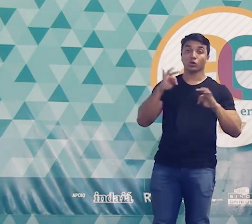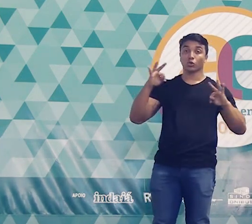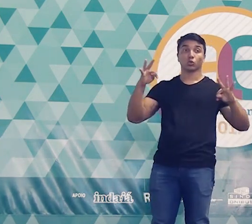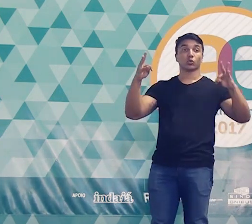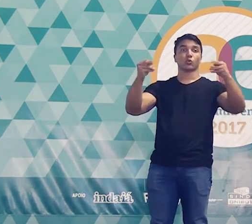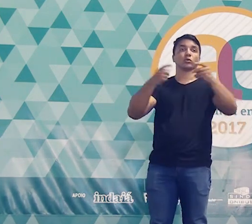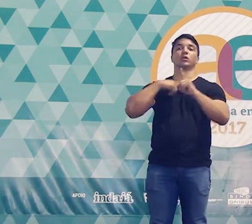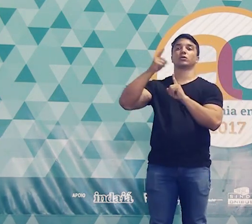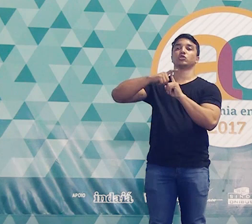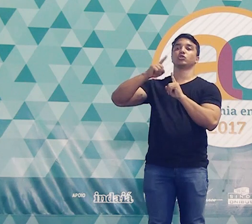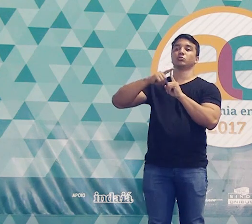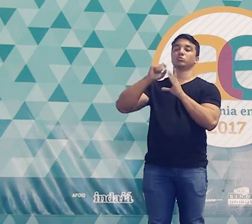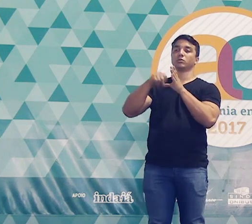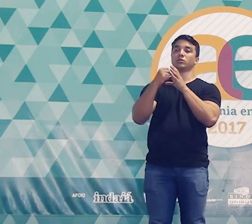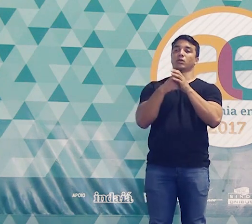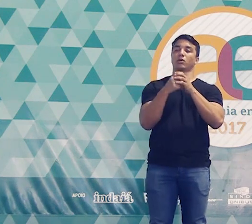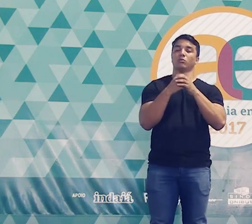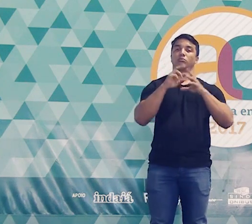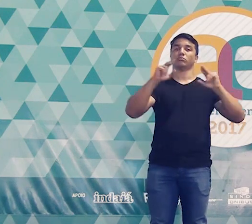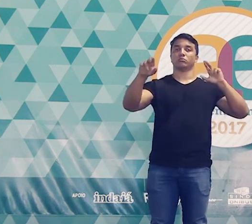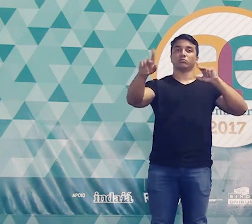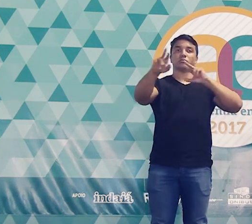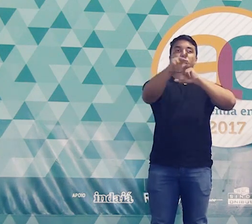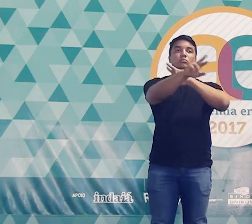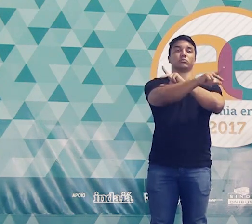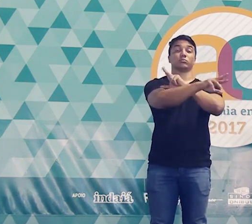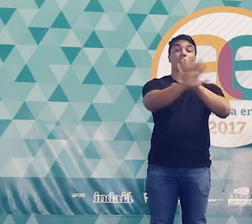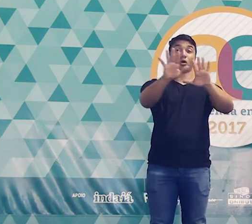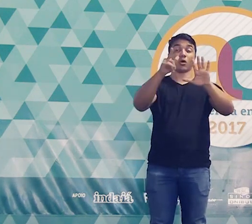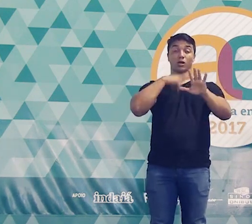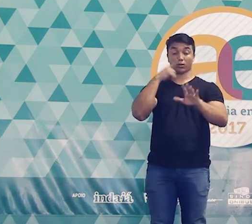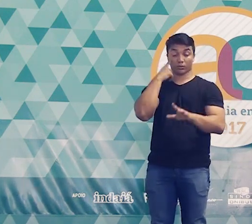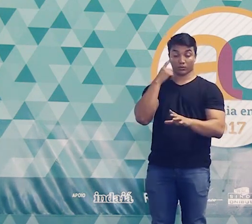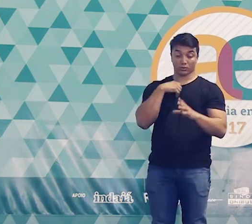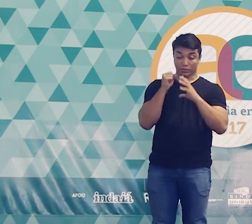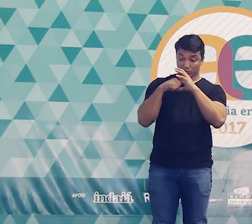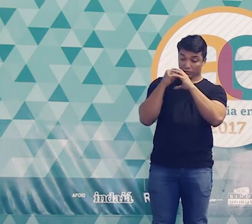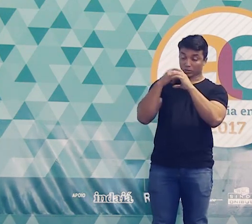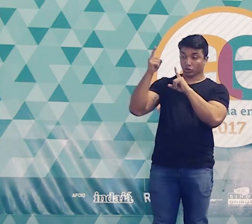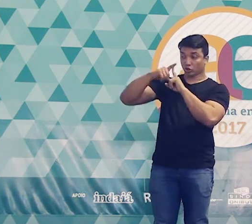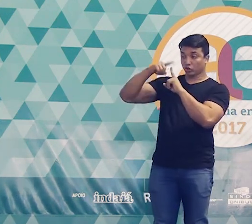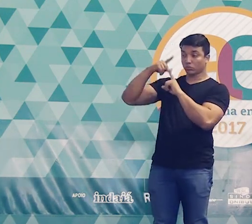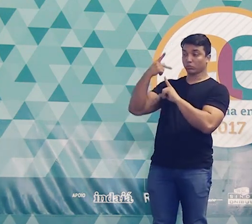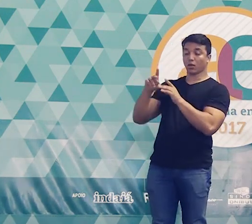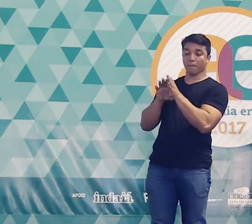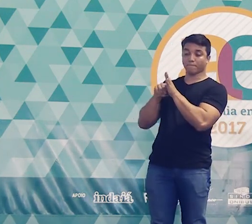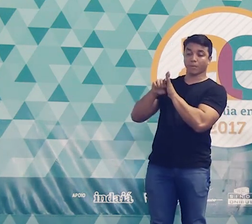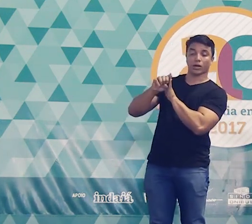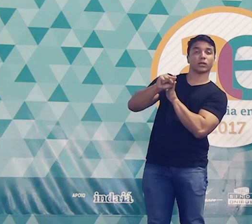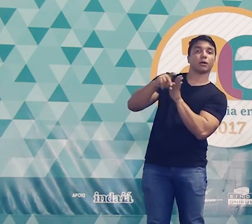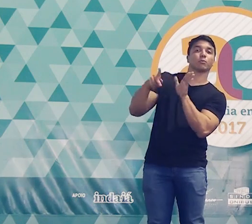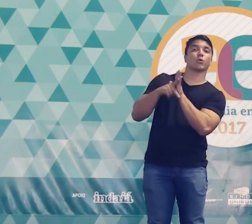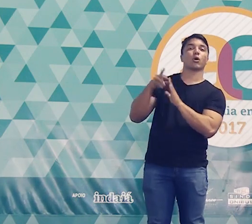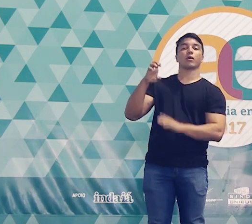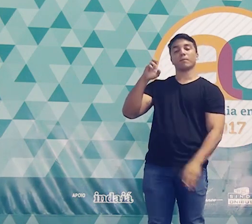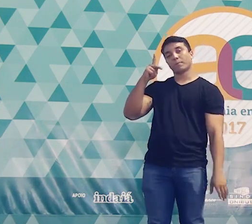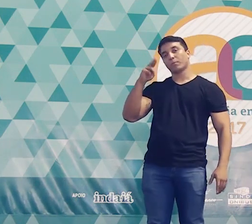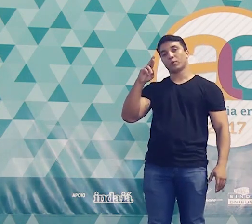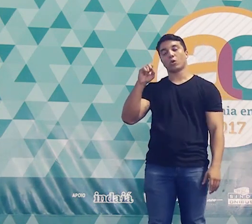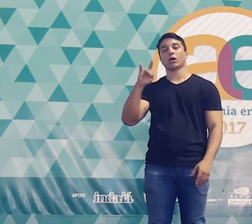tem um tipo de célula, tem um tipo celular. Então, o tipo celular que compõe as bactérias são as